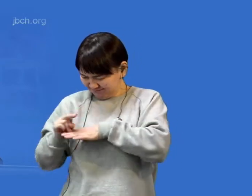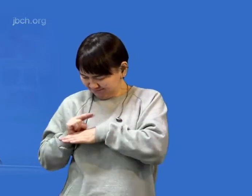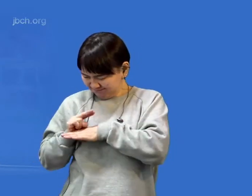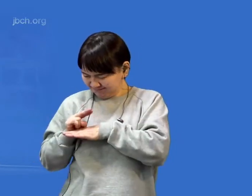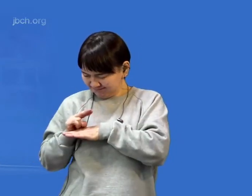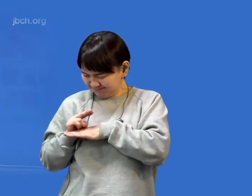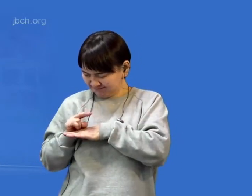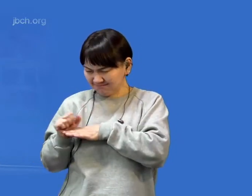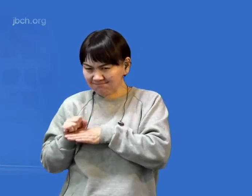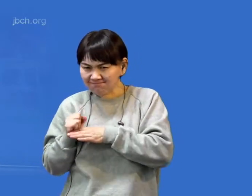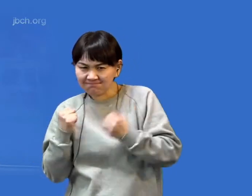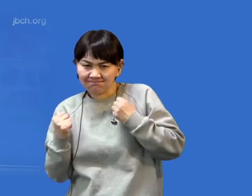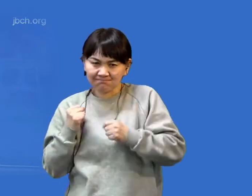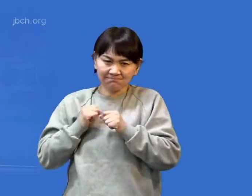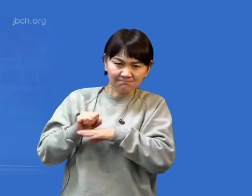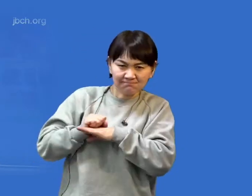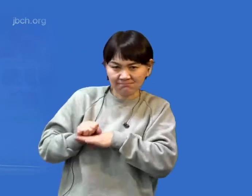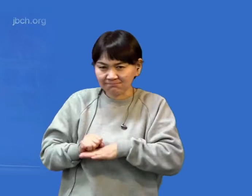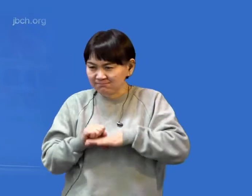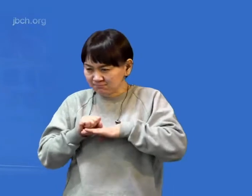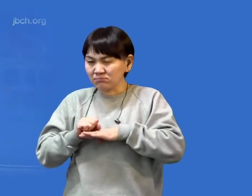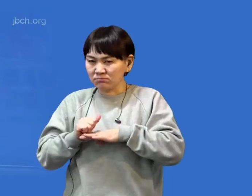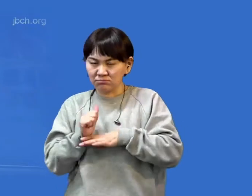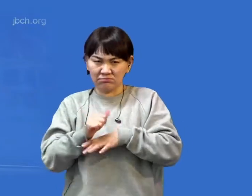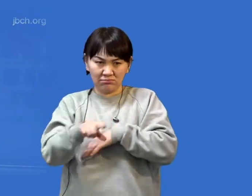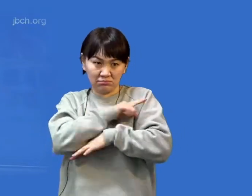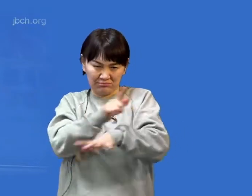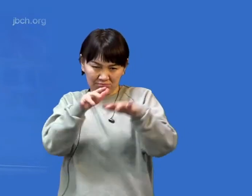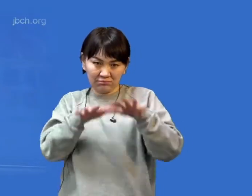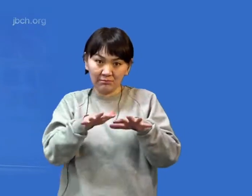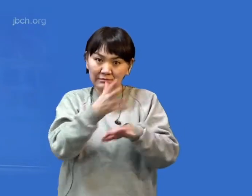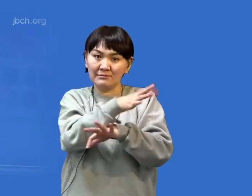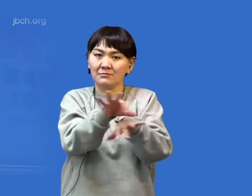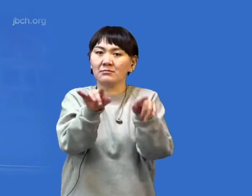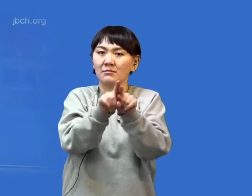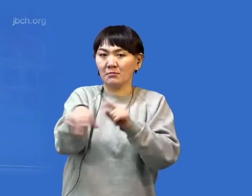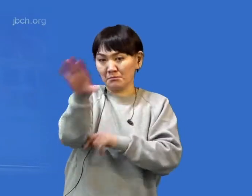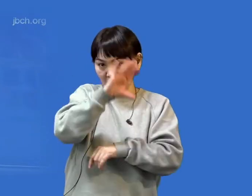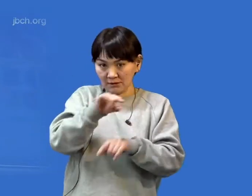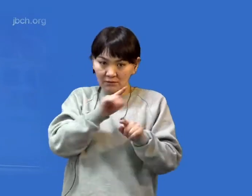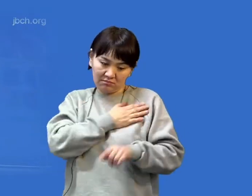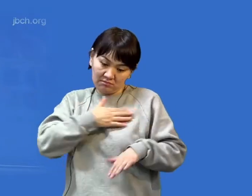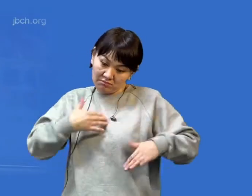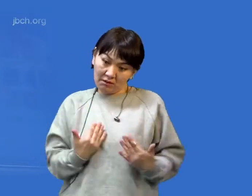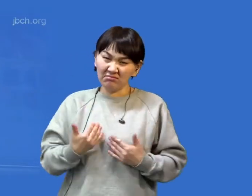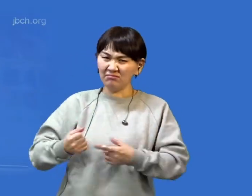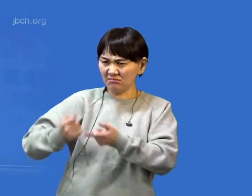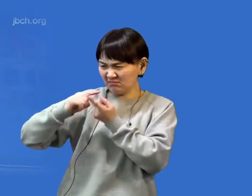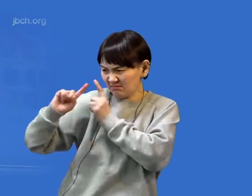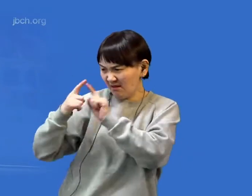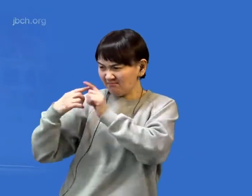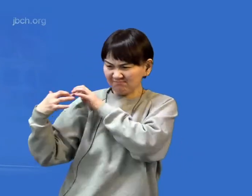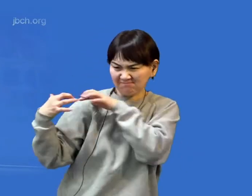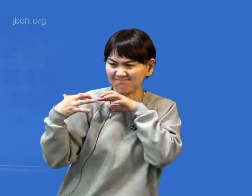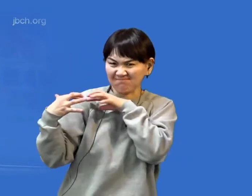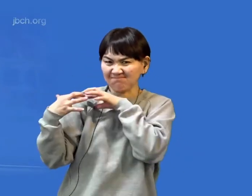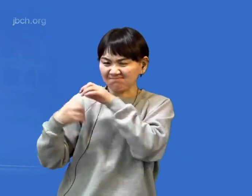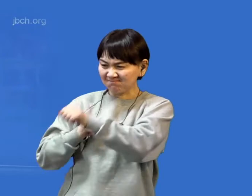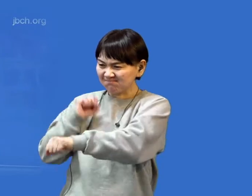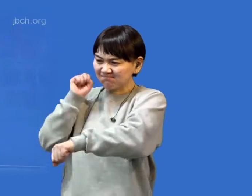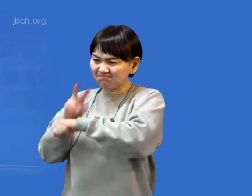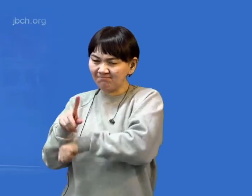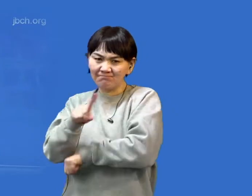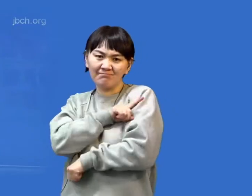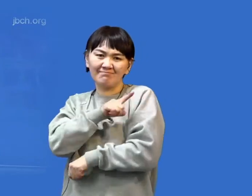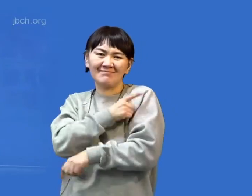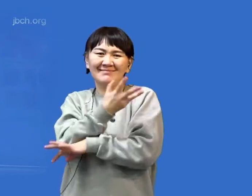Бүгдээрээ хийж байгаа энэ итгэлийн амьдрал бол дайн тэмцээн юм. Тэгэлээр тэр тамирчин хүн 1-р байранд орох гэж